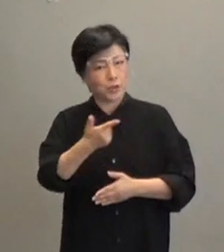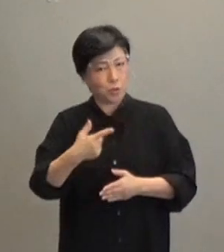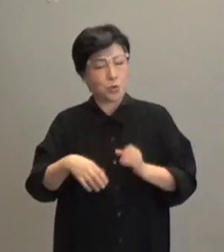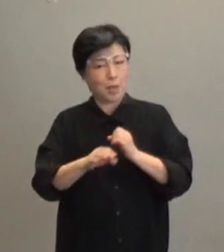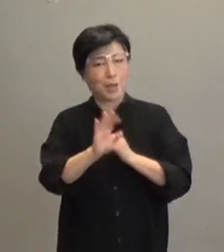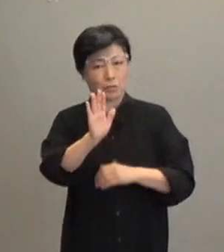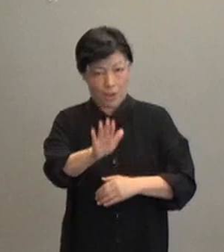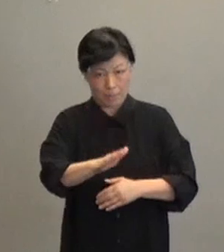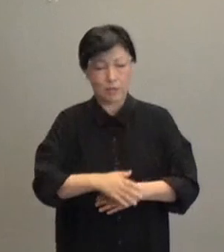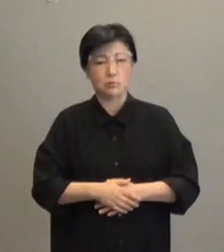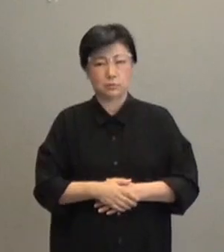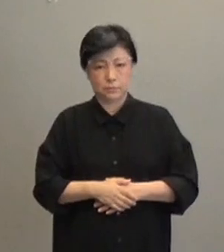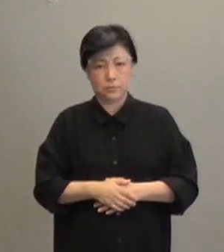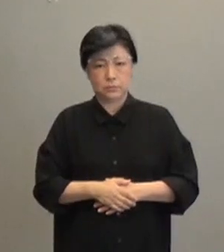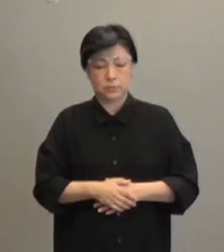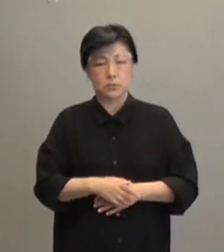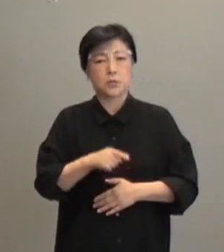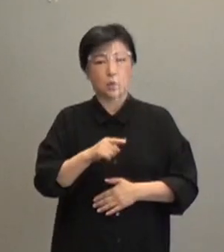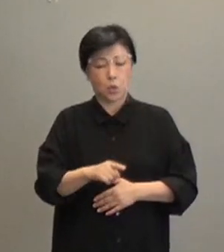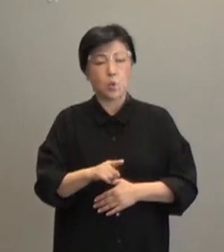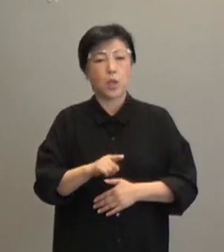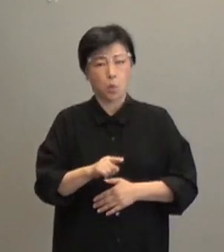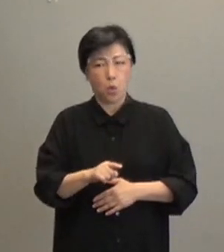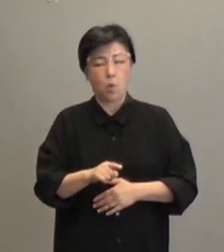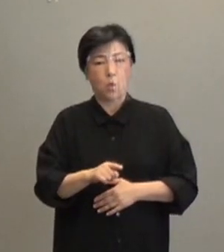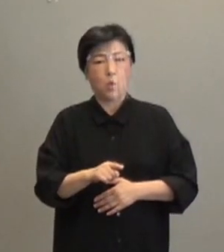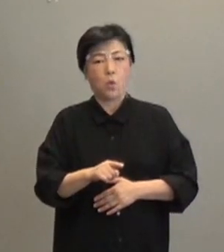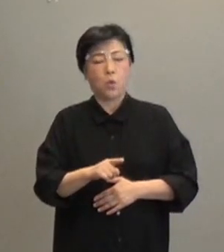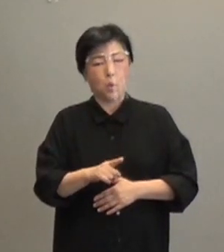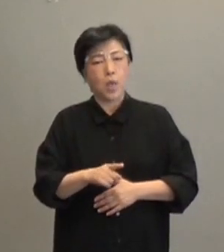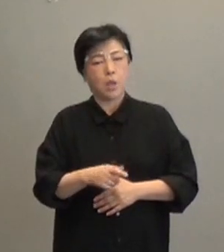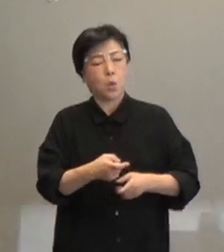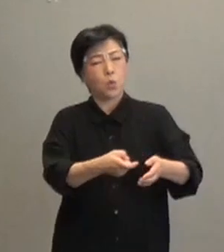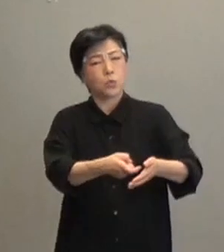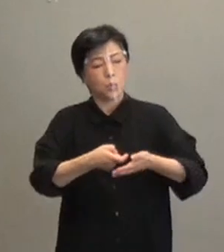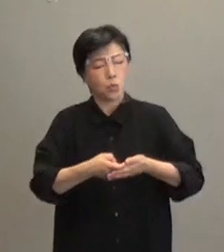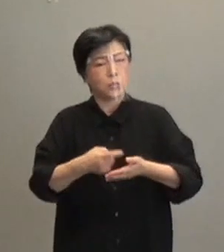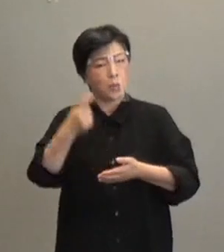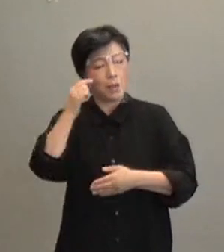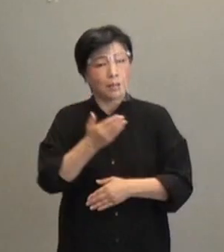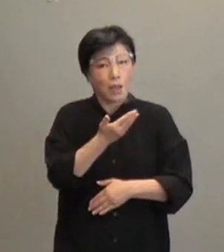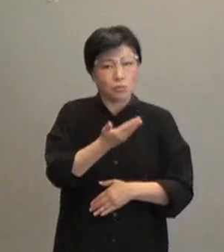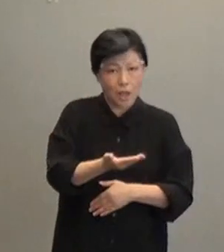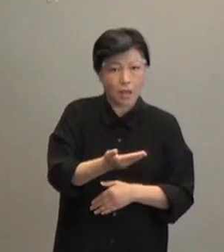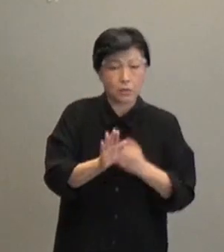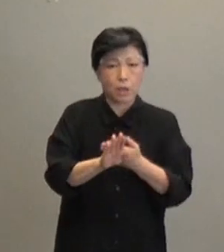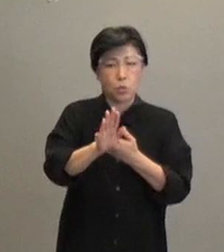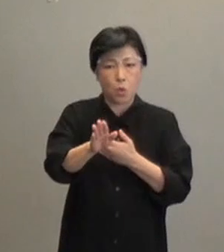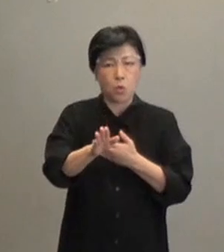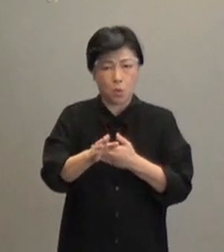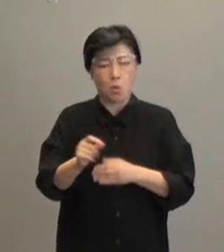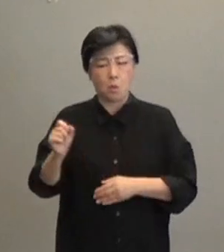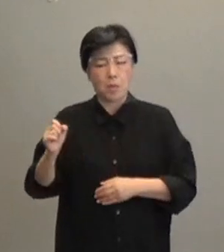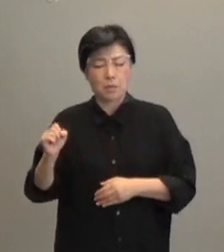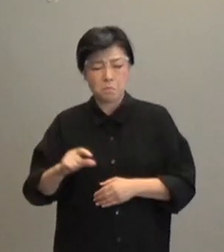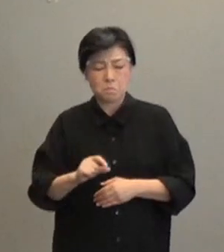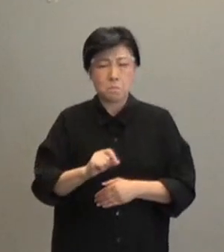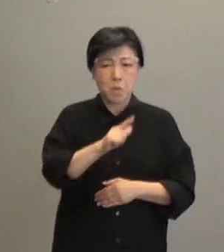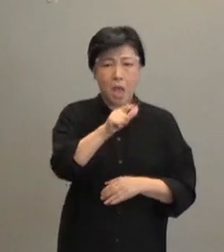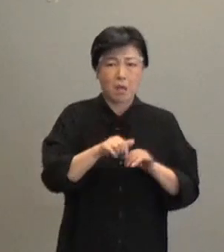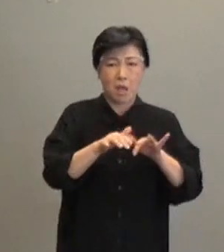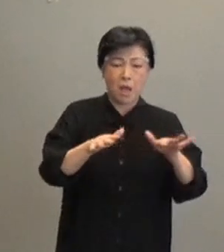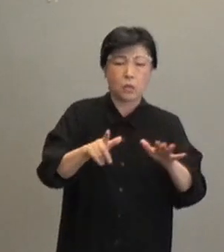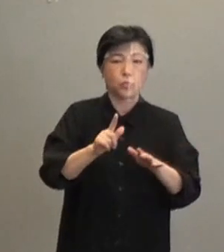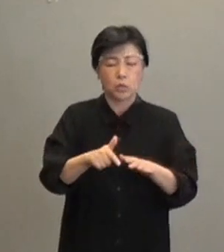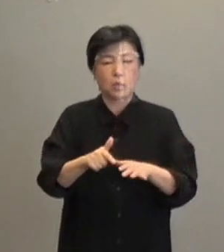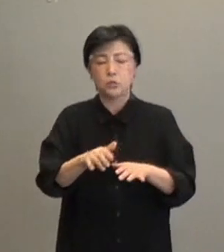。で、これをインセンティブと考えるかというのはあるんですけれども、今後感染が拡大した場合にですね、我々として